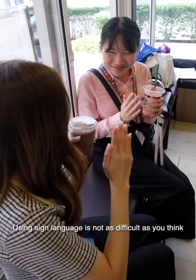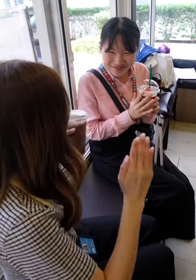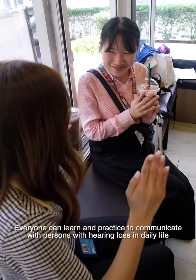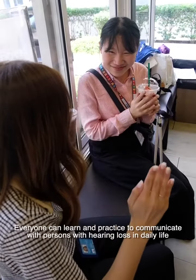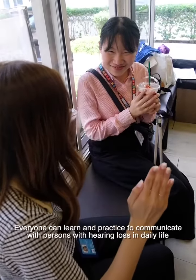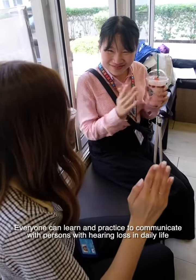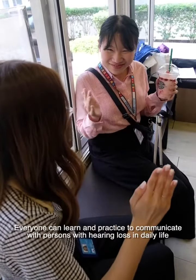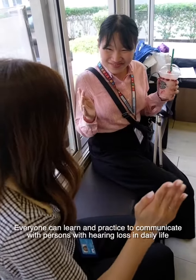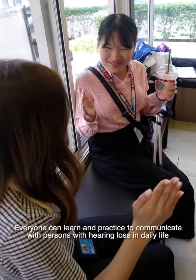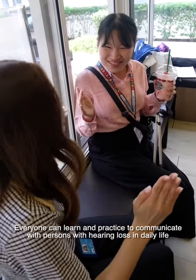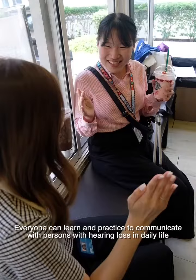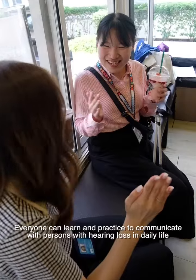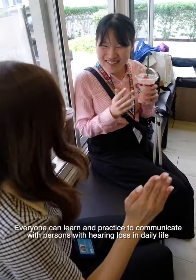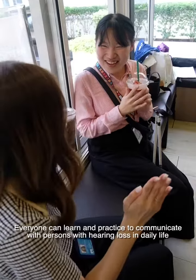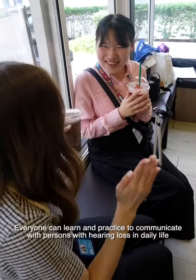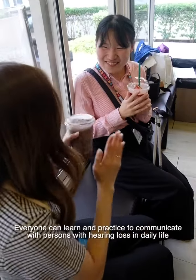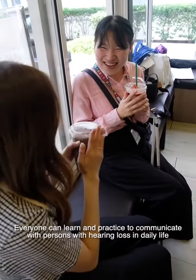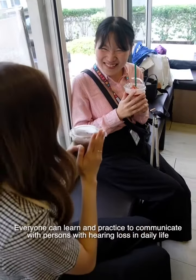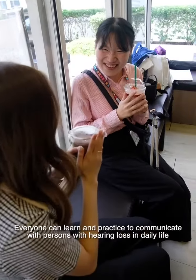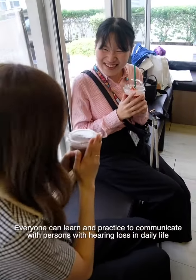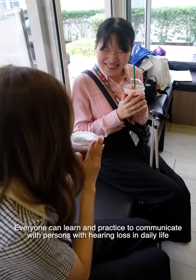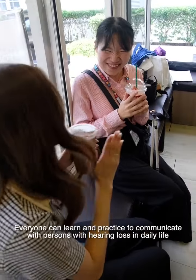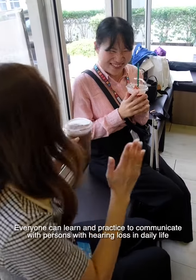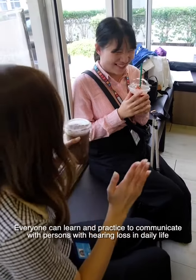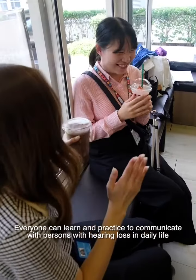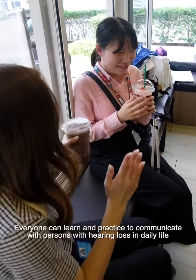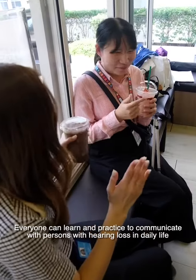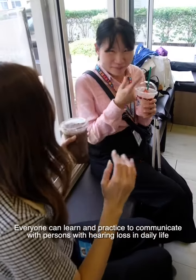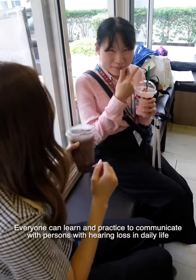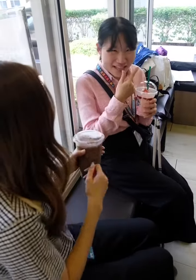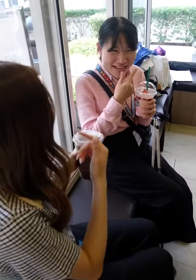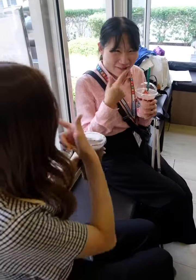ามารถเรียนรู้และฝึกฝนเพื่อใช้สื่อสารได้แล้วก็ไม่ได้ยากอย่างที่คิดเลย